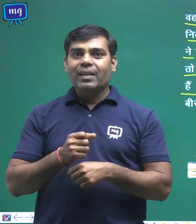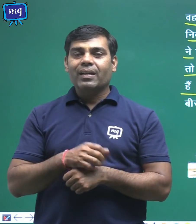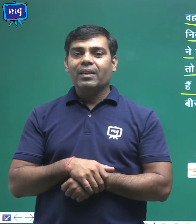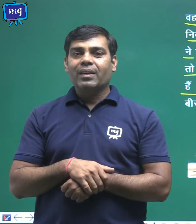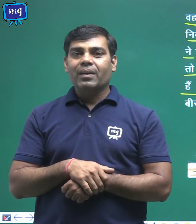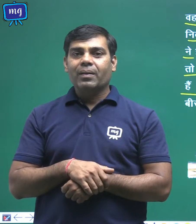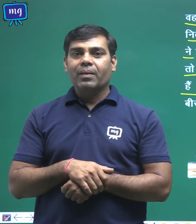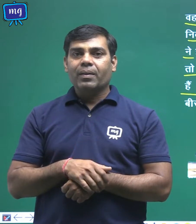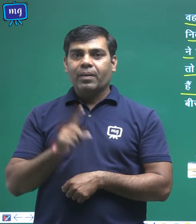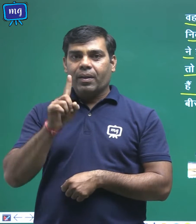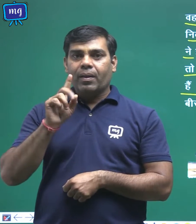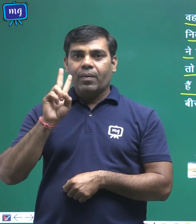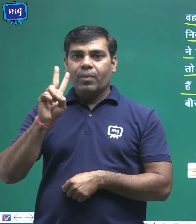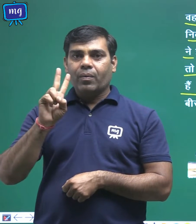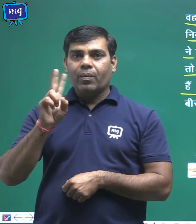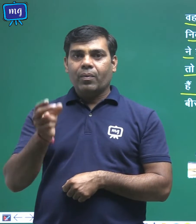12 है,